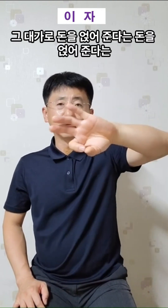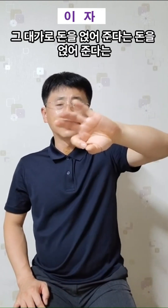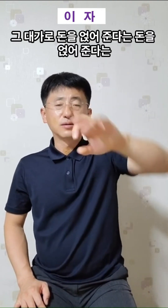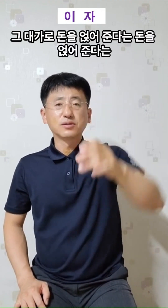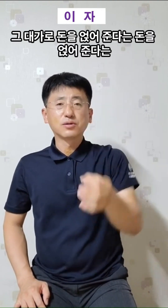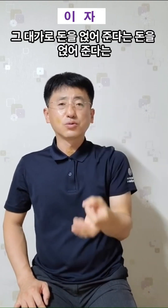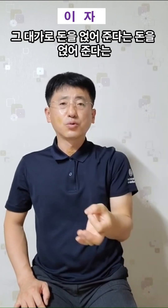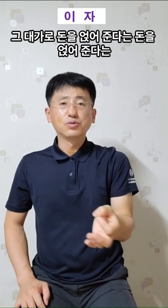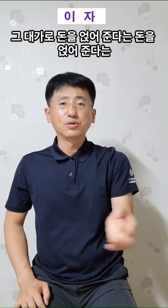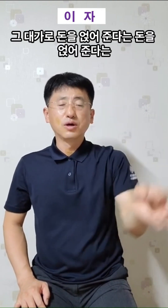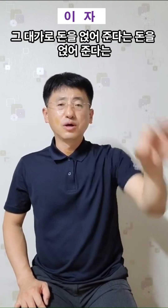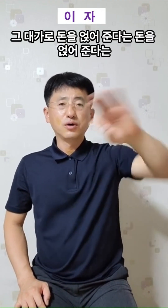얹어준다는